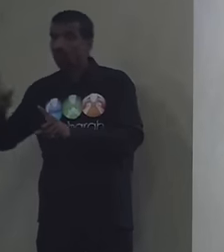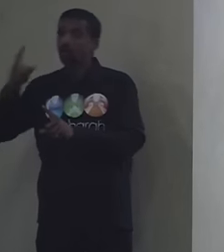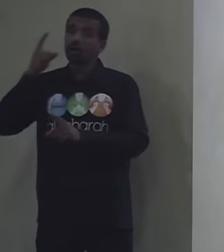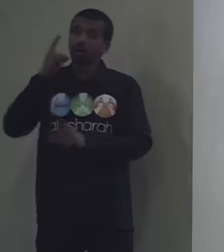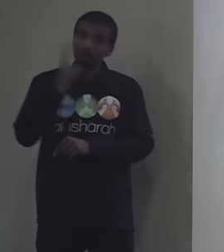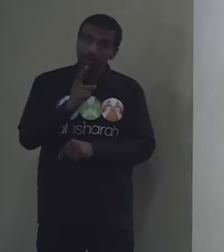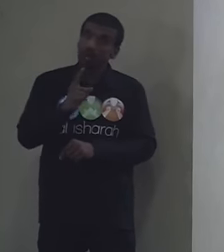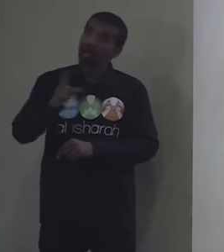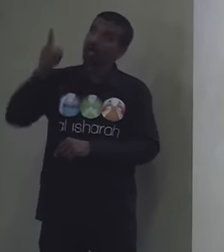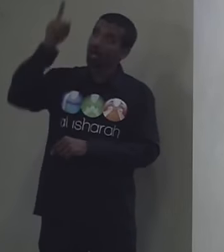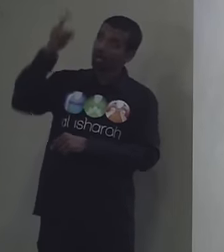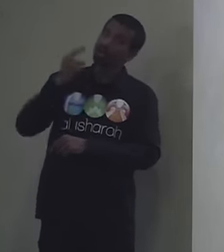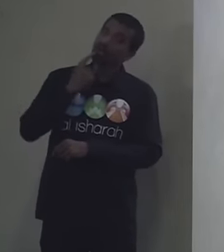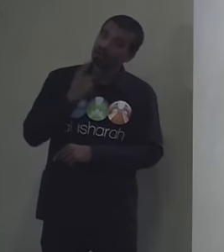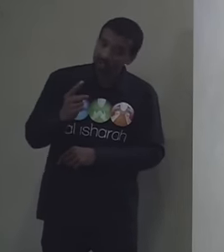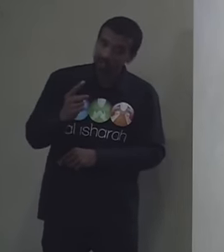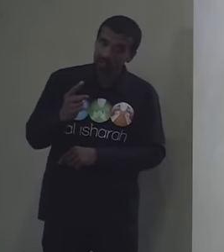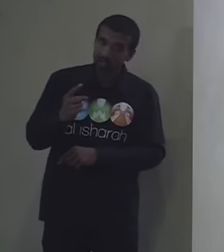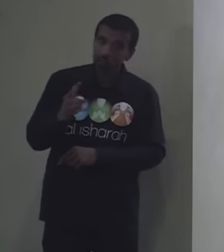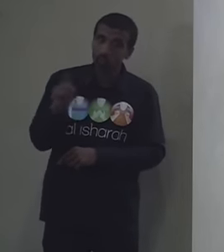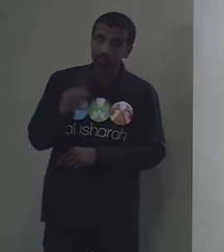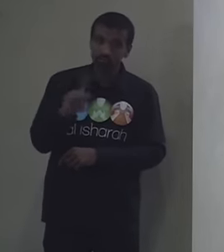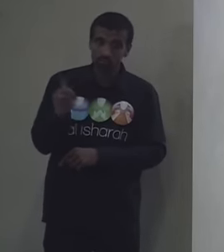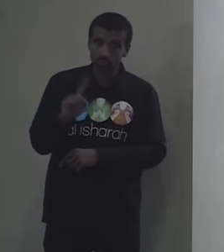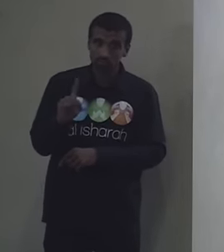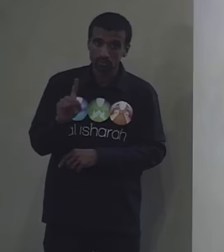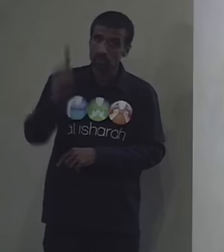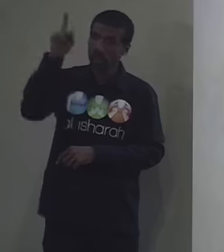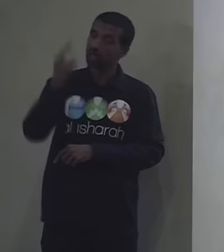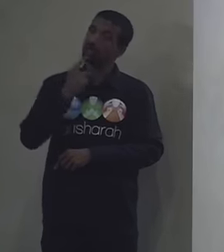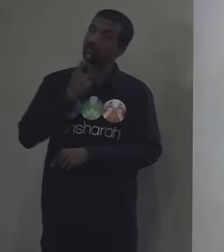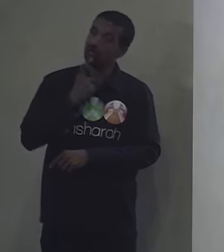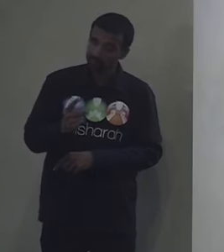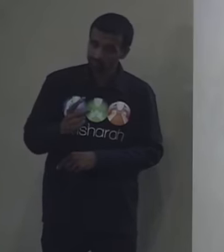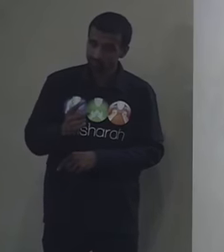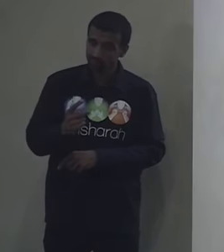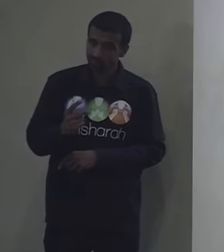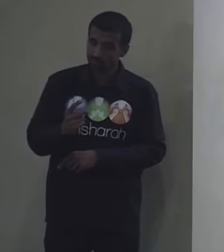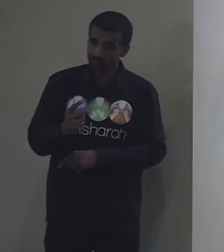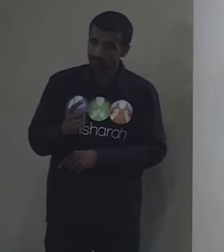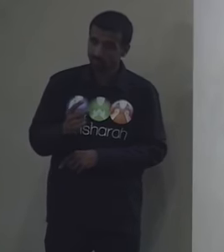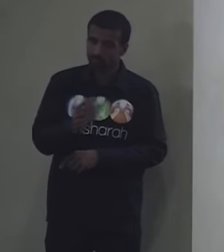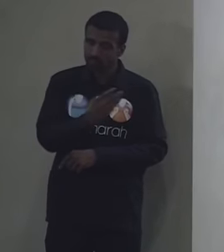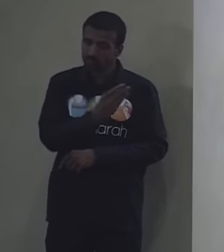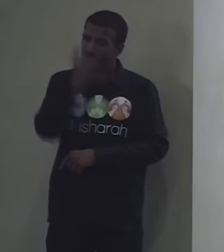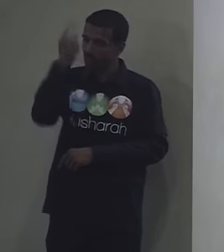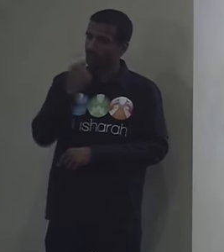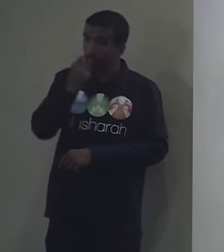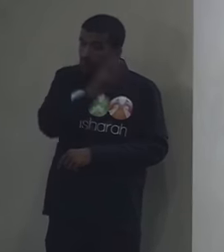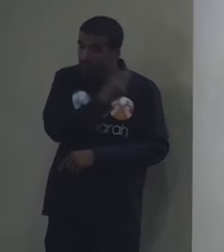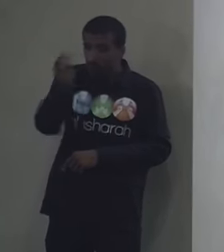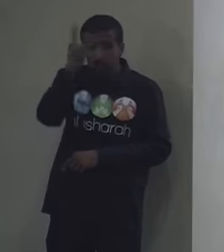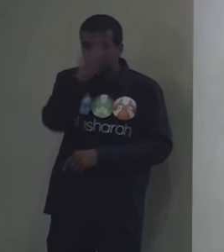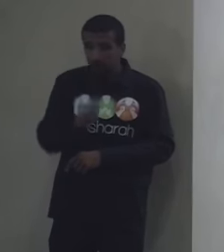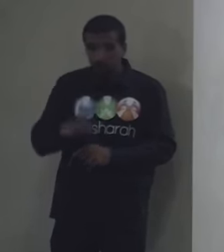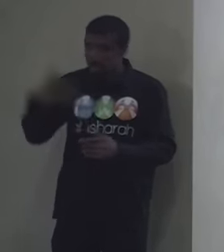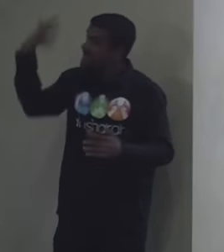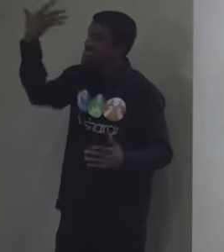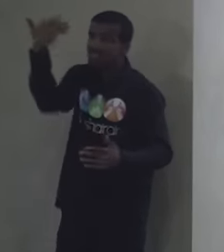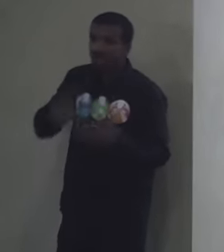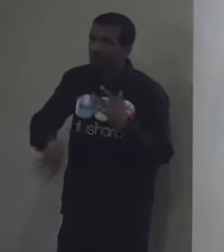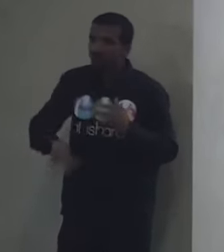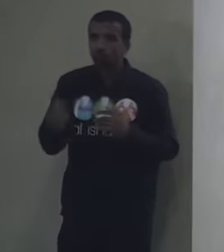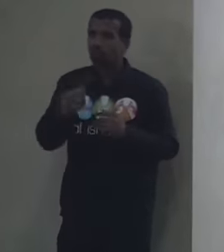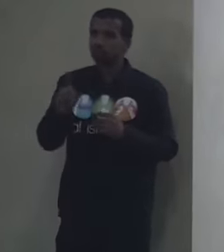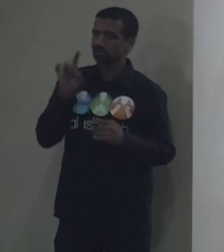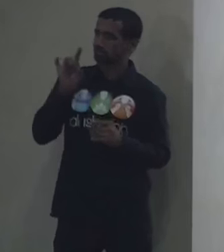you see? But that, in this ayah, Allah is actually commenting on people who are just a lost cause. لَوْ تَعْلَمُونَ.